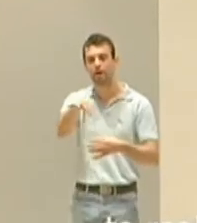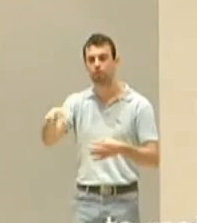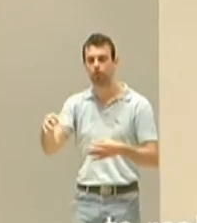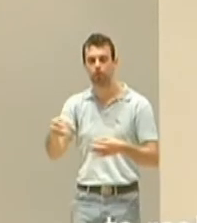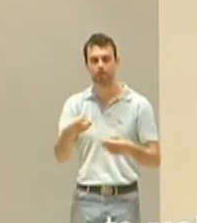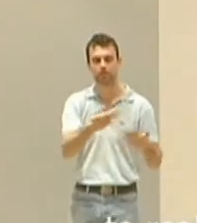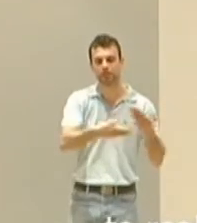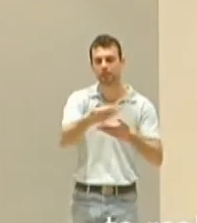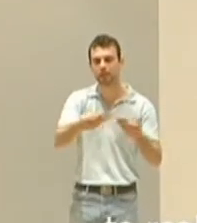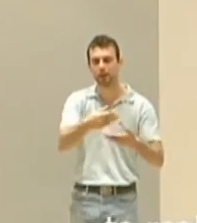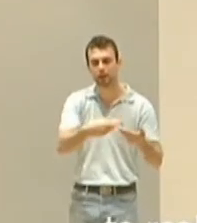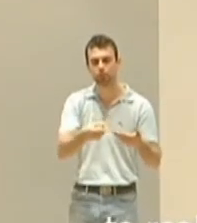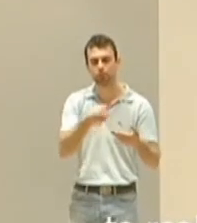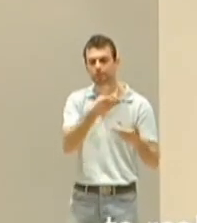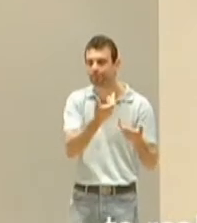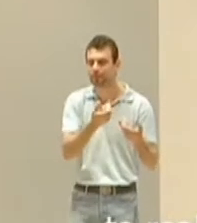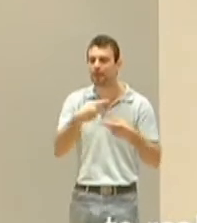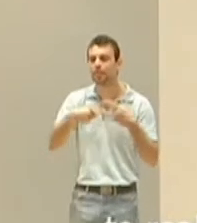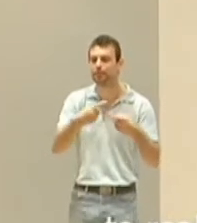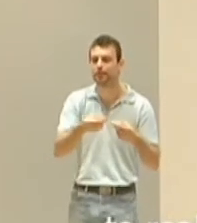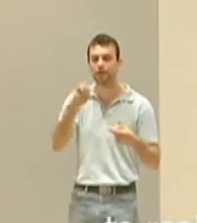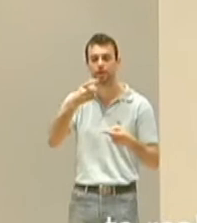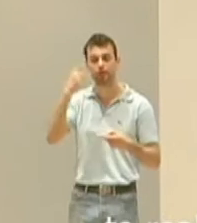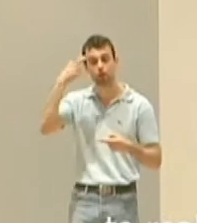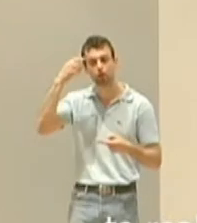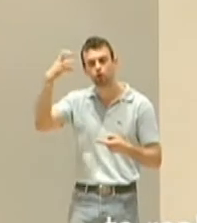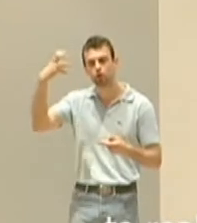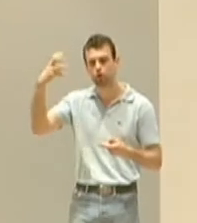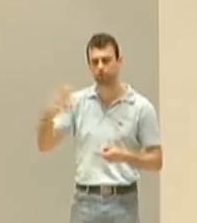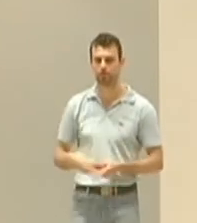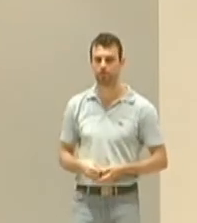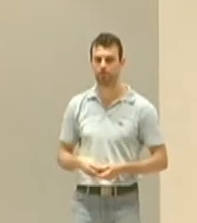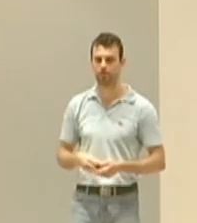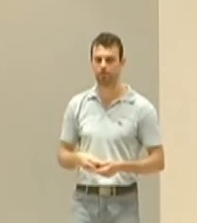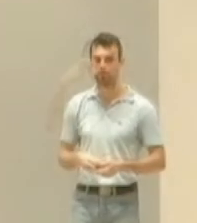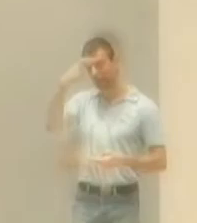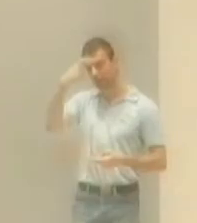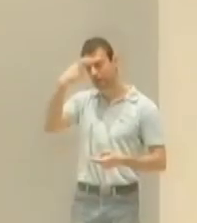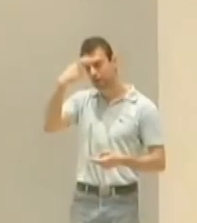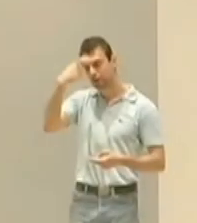συνειδητοποιήσουμε τις δικές μας υποχρεώσεις ως ενός δημόσιου οργανισμού.